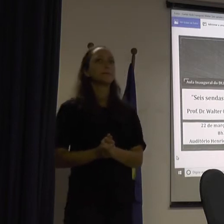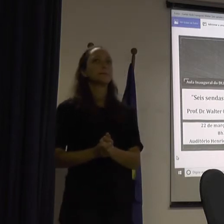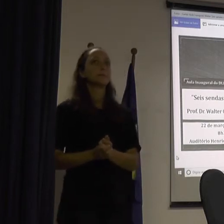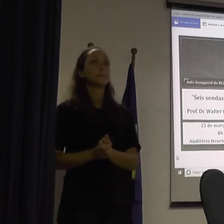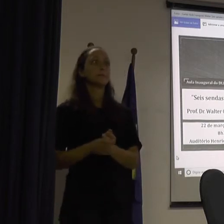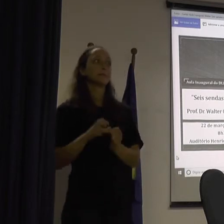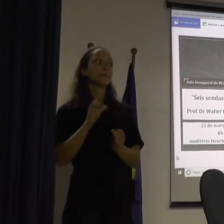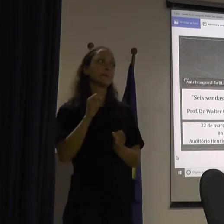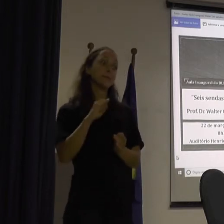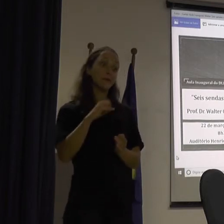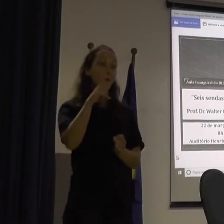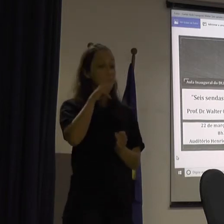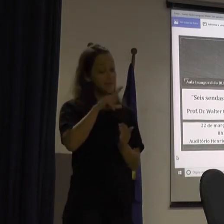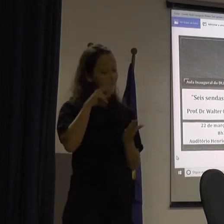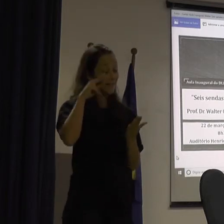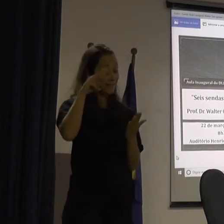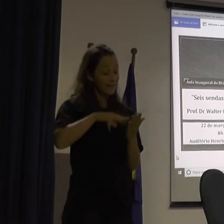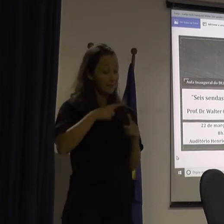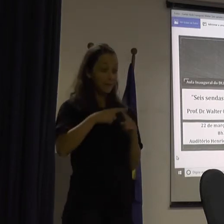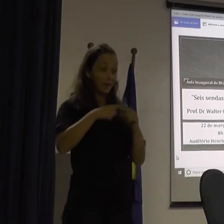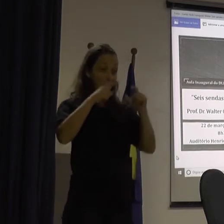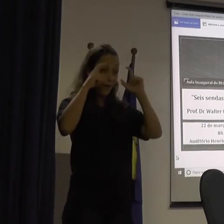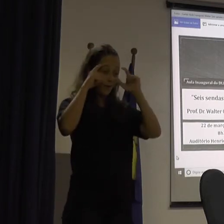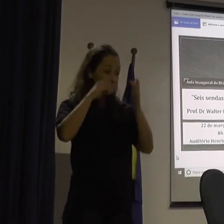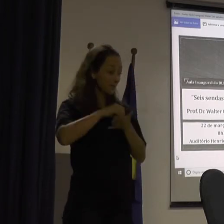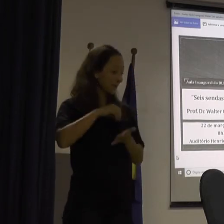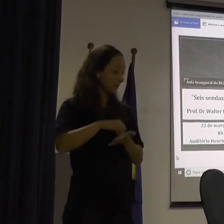Se eu conseguir enxergar, porque não coloquei os óculos.